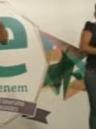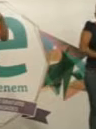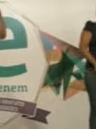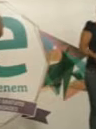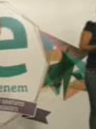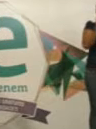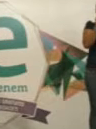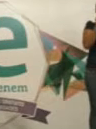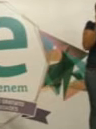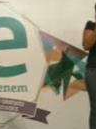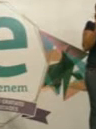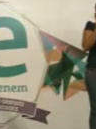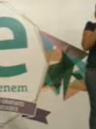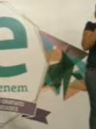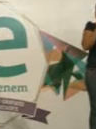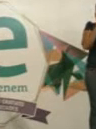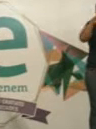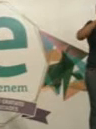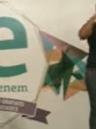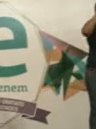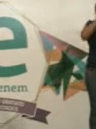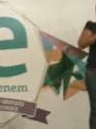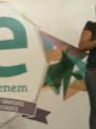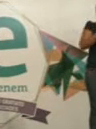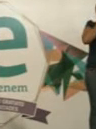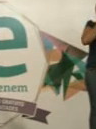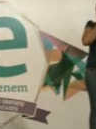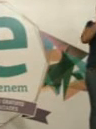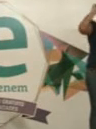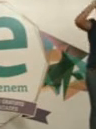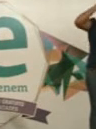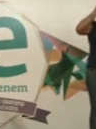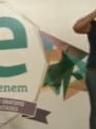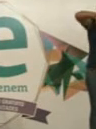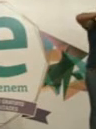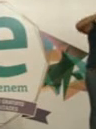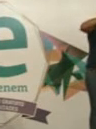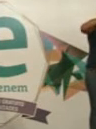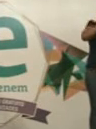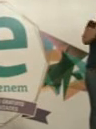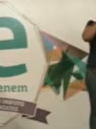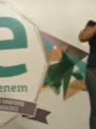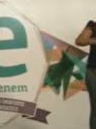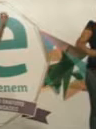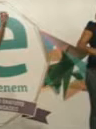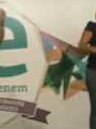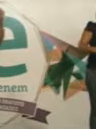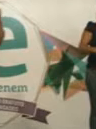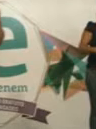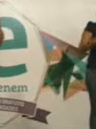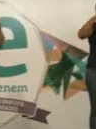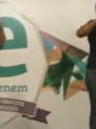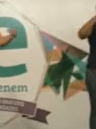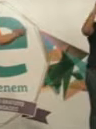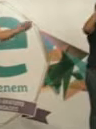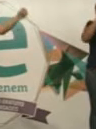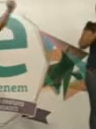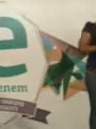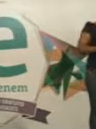país representado no exterior por negros. Porque havia no começo do século XX, no Brasil,